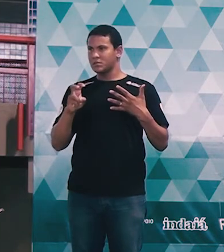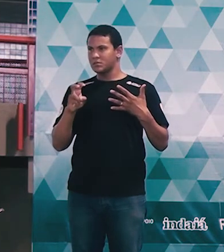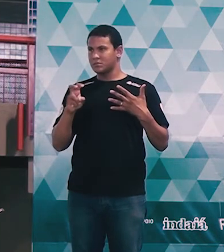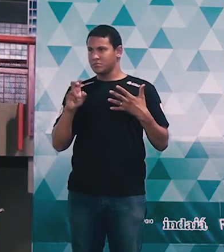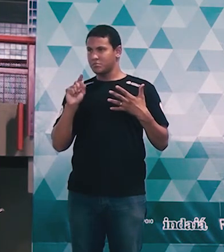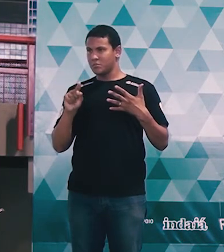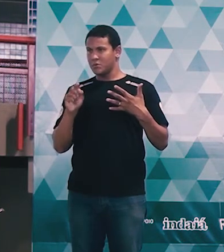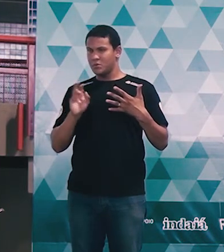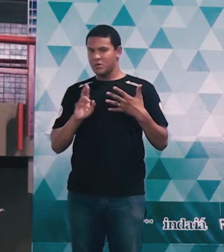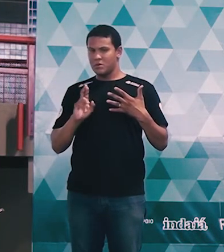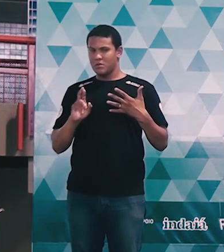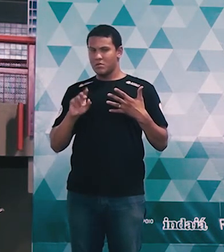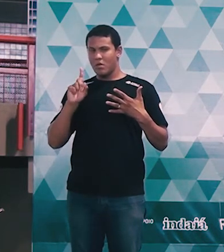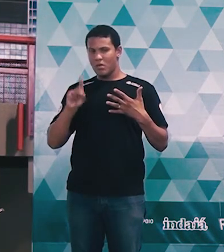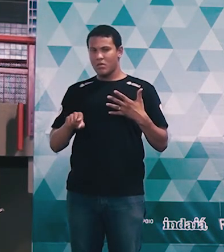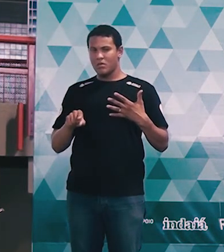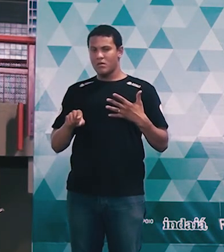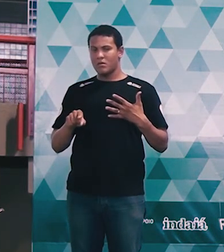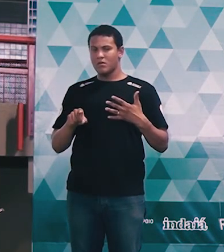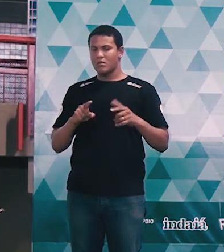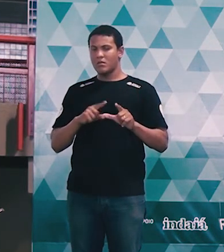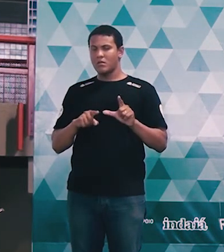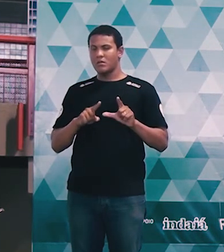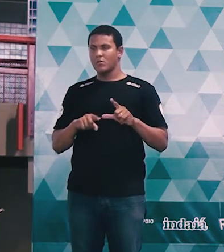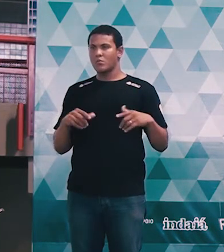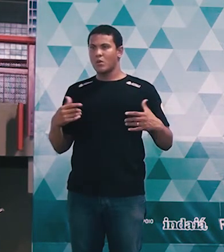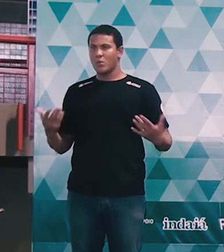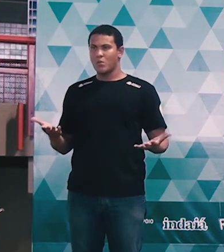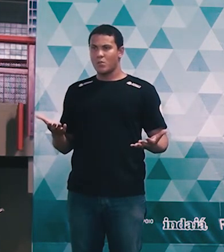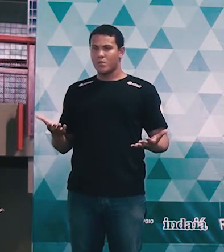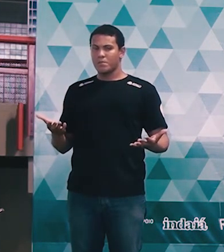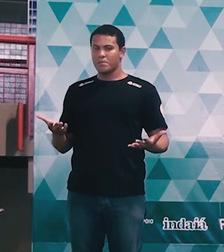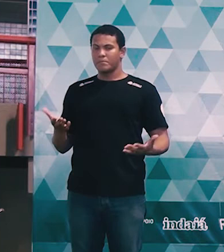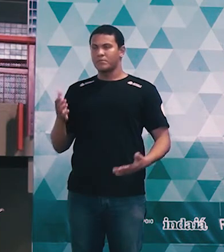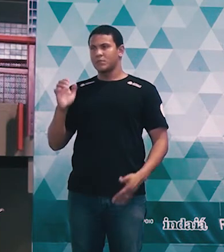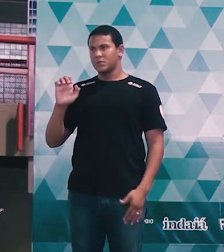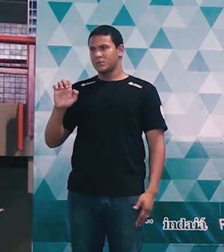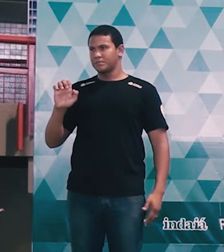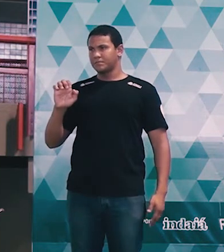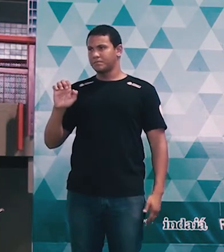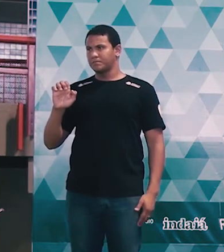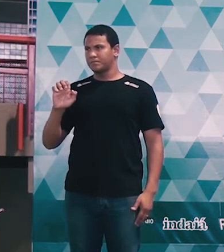R$35.000 é a resposta correta da letra E.